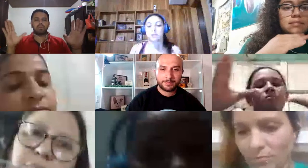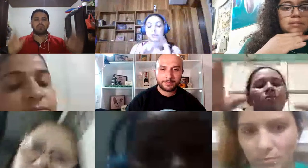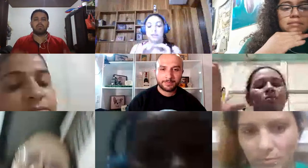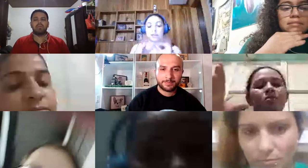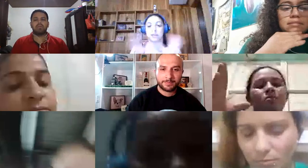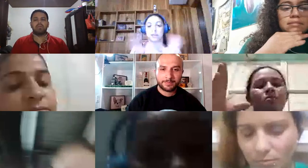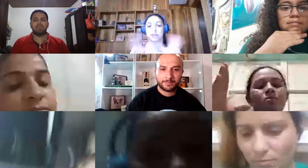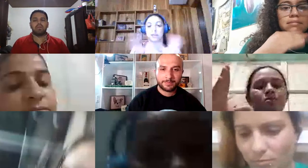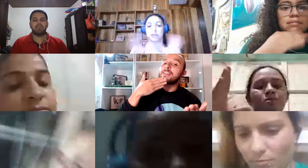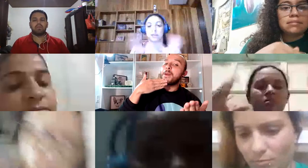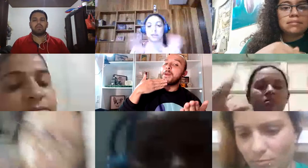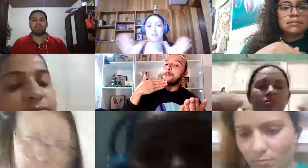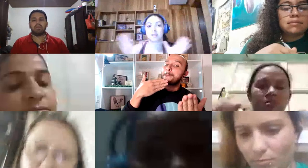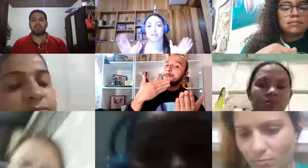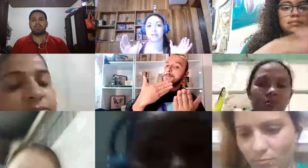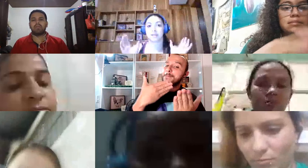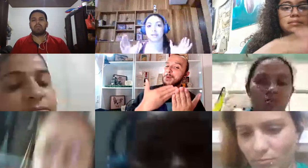Buenas tardes.